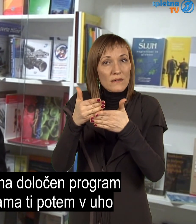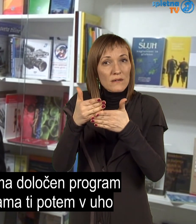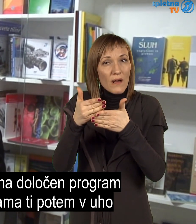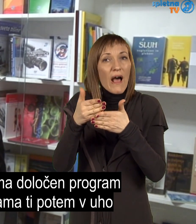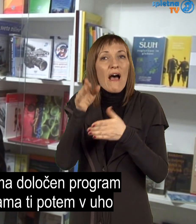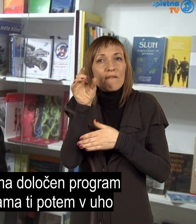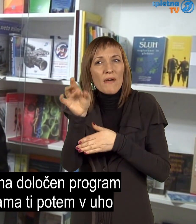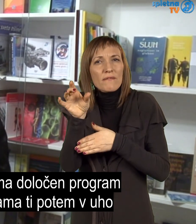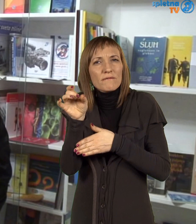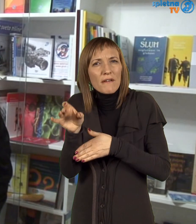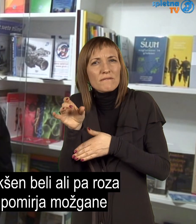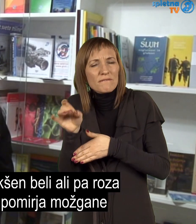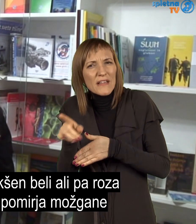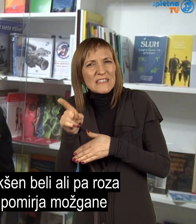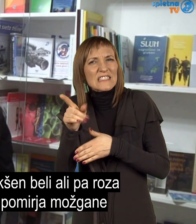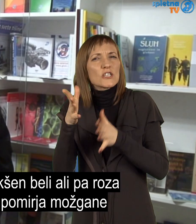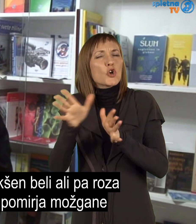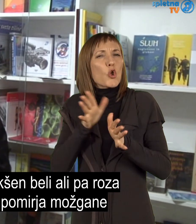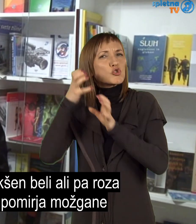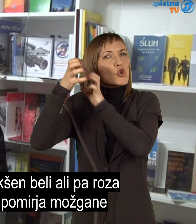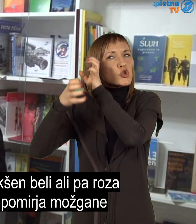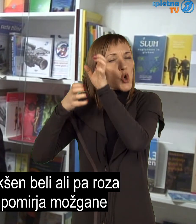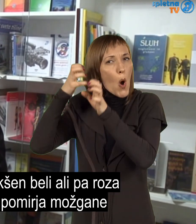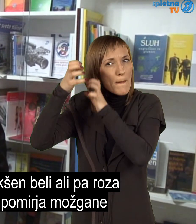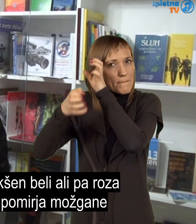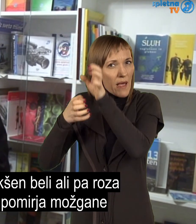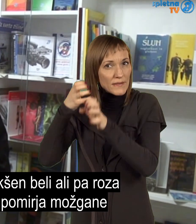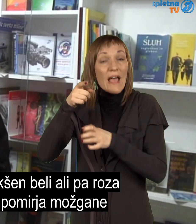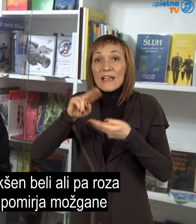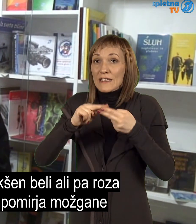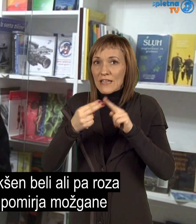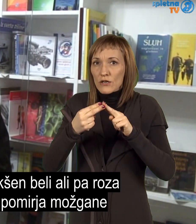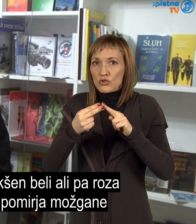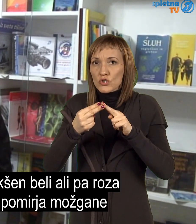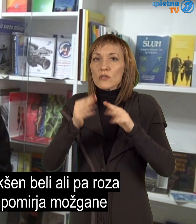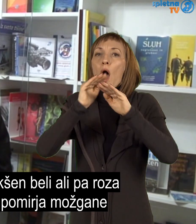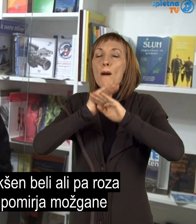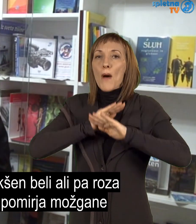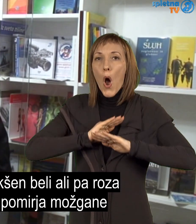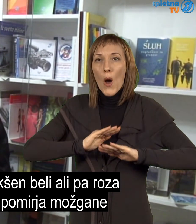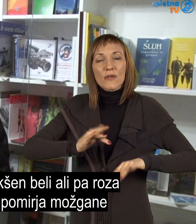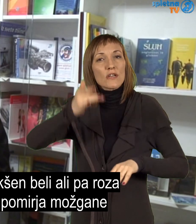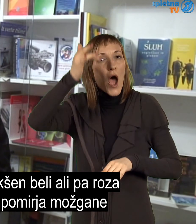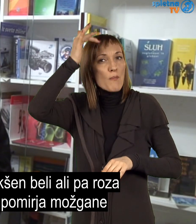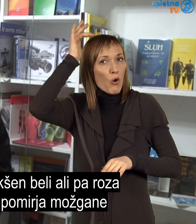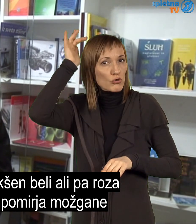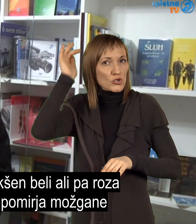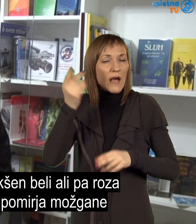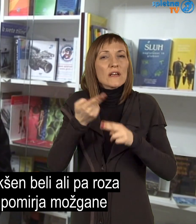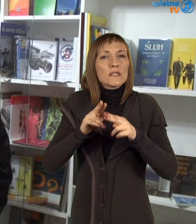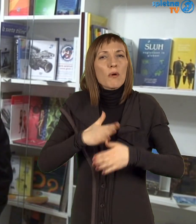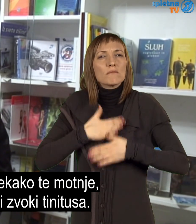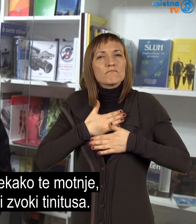spušča zvoke kot kakšen beli ali pa roza šum in na ta način pomirja možgane, da potem